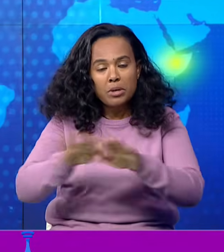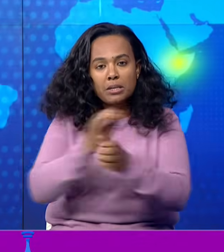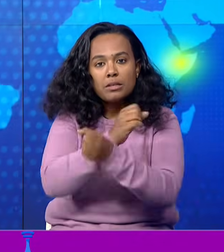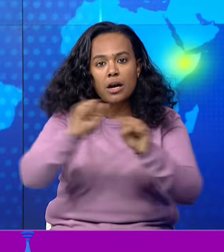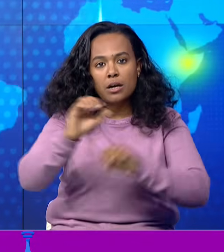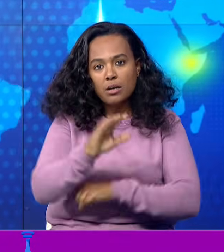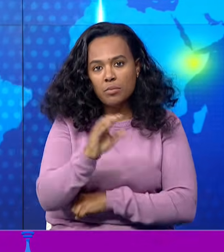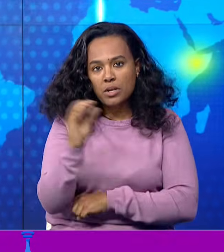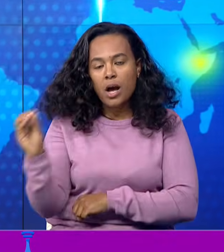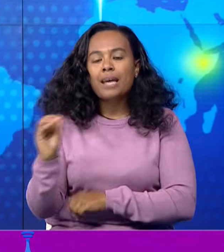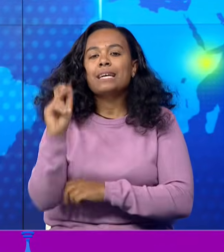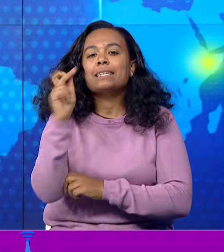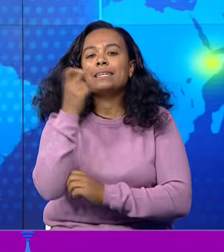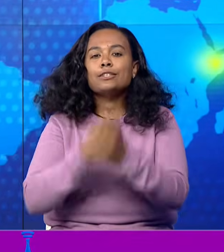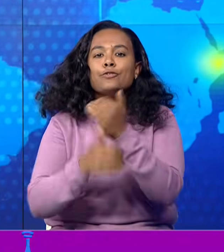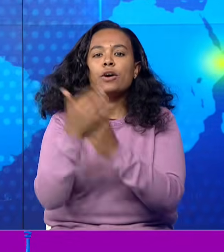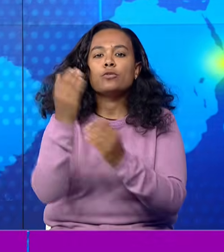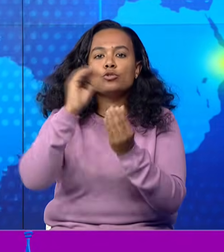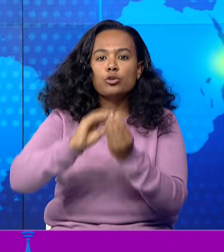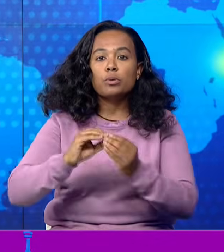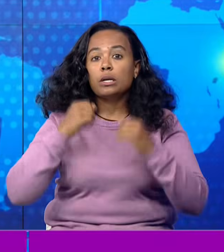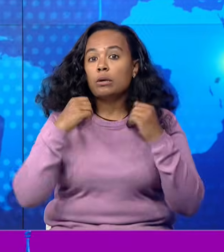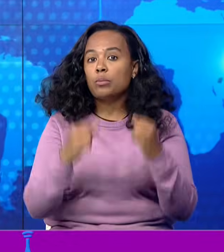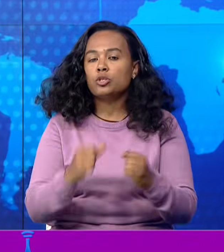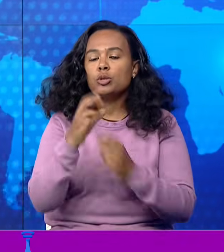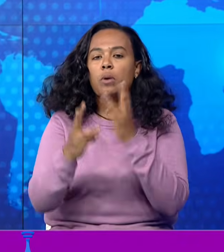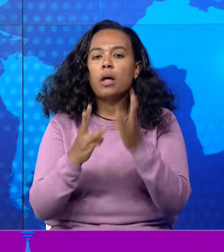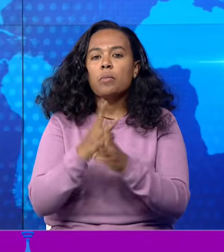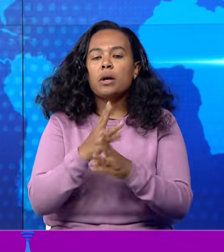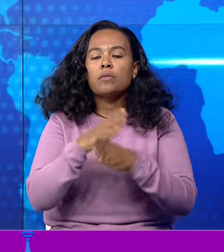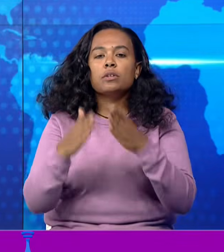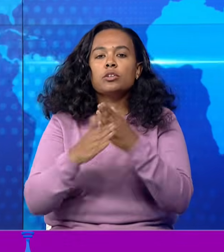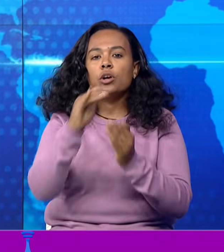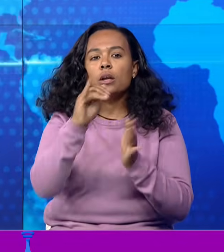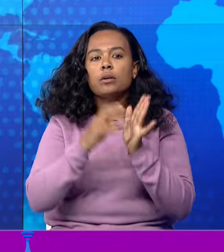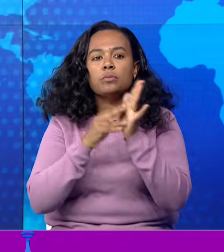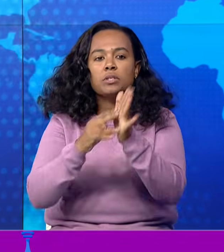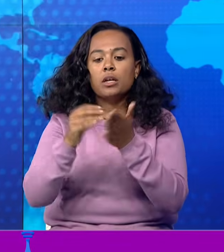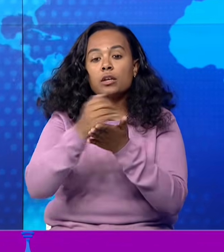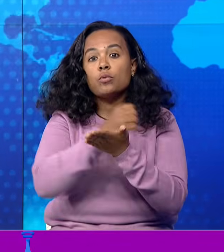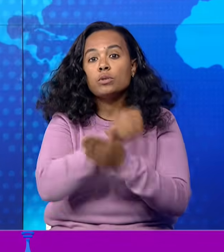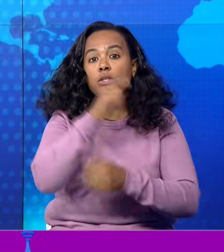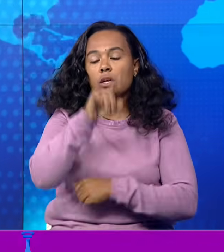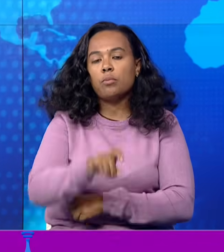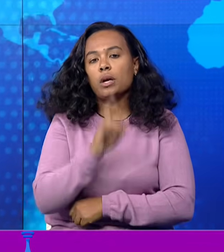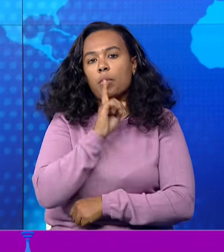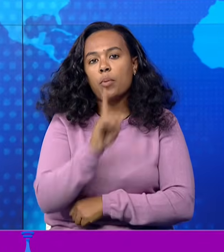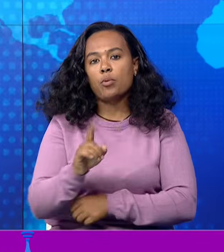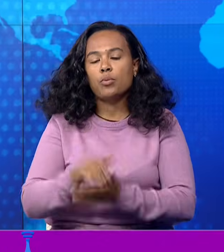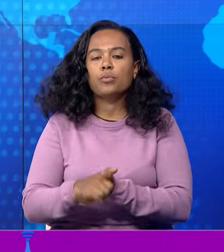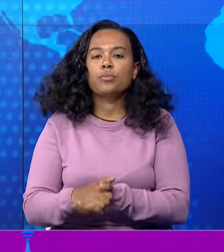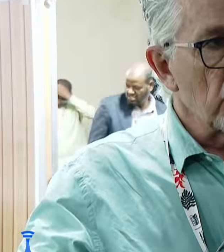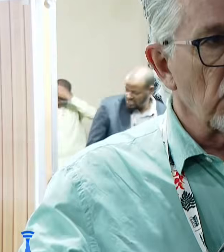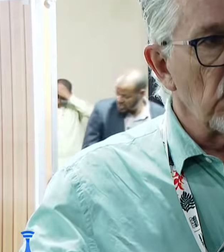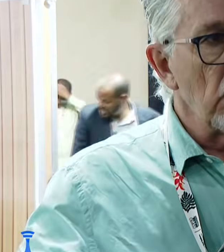እንዲያገግምና የደን ሽፋኑ እንዲጨምር የሚያስችል በዓለም አቀፍ ደረጃም እንደ ምሳሌ ሊወሰድ የሚገባው ነው።